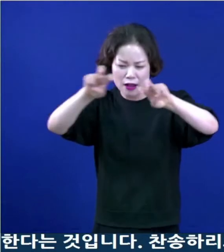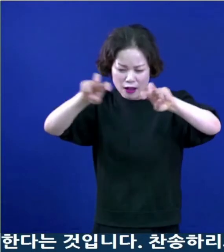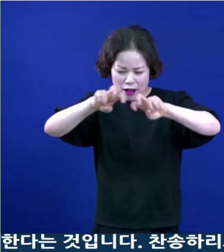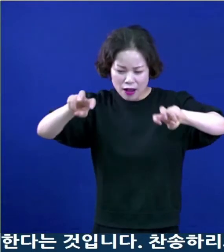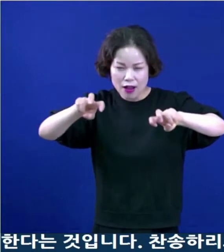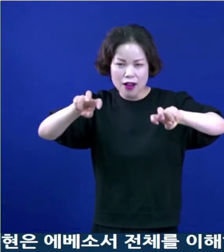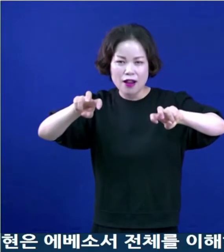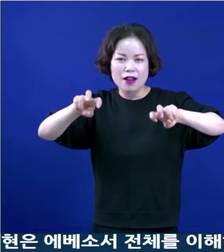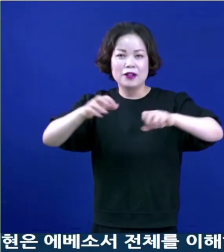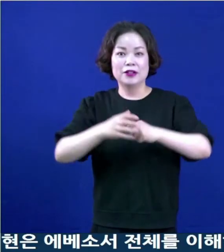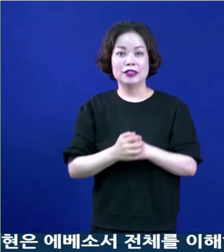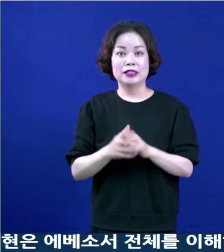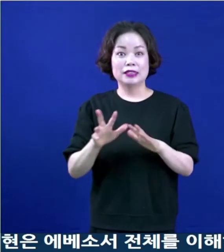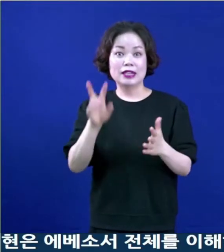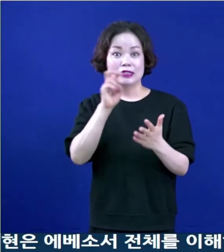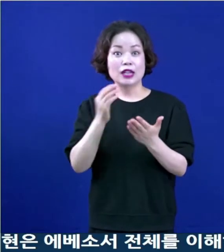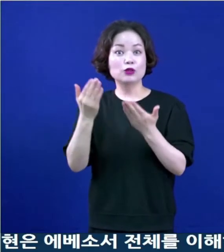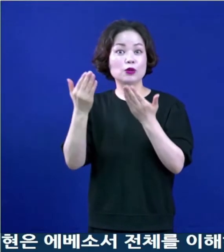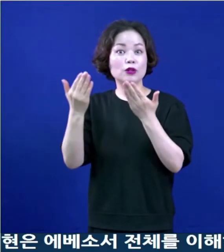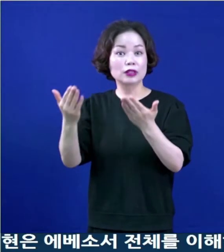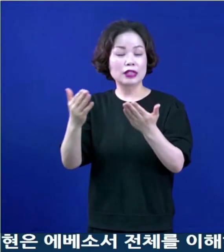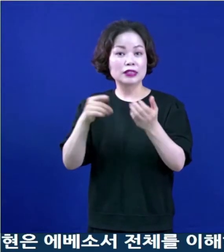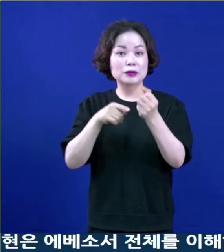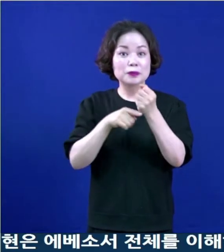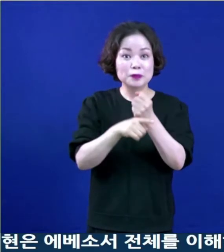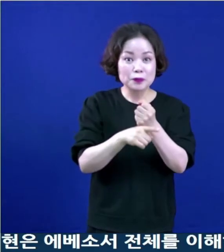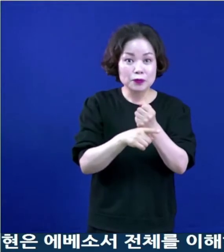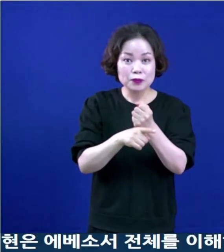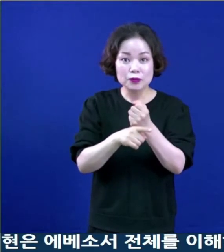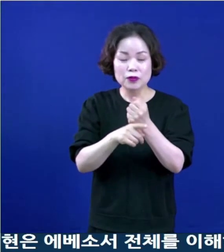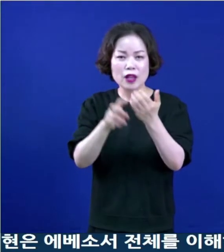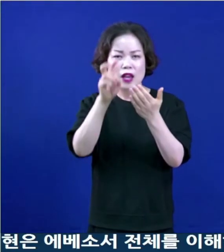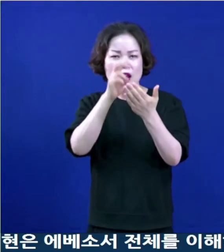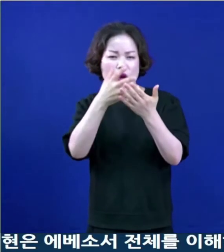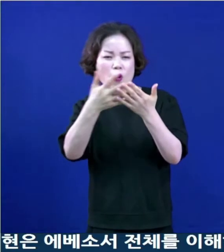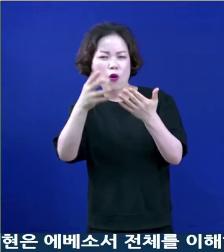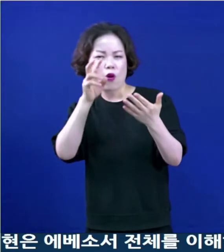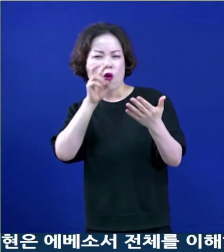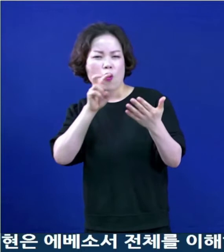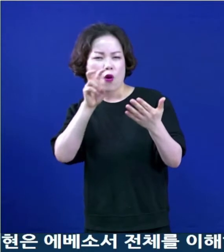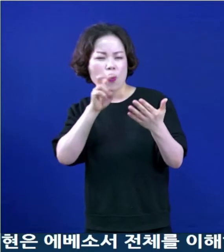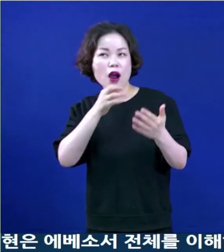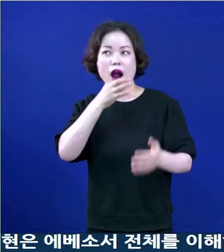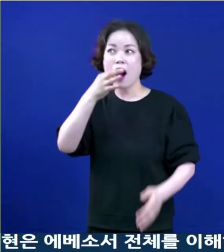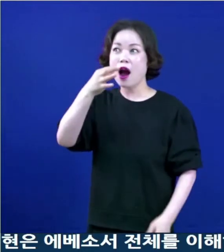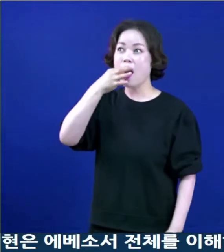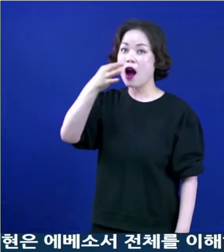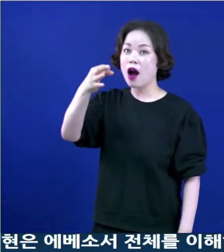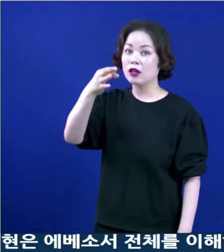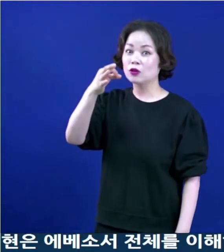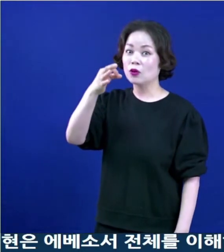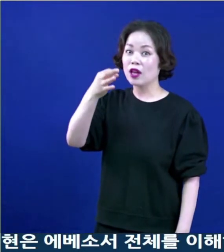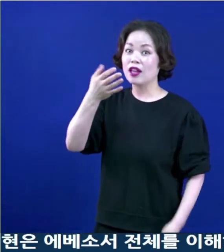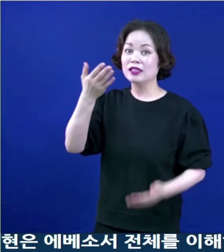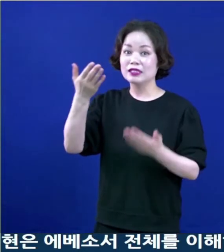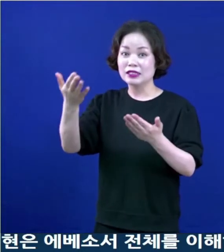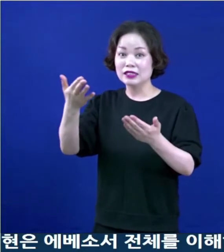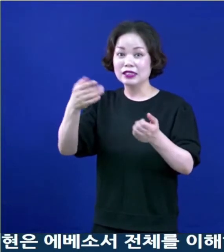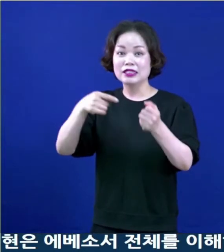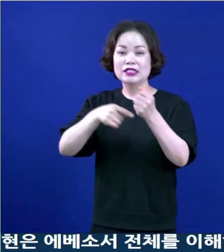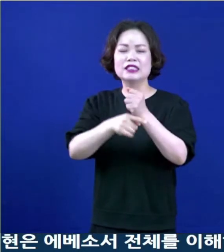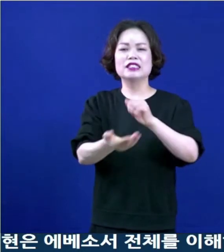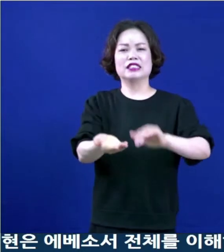합니다. 여기서 찬송하다라는 말은 곡조 있는 소리로 노래하다, 이 뜻